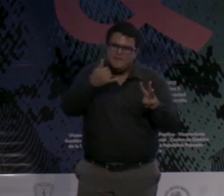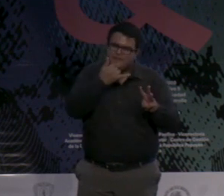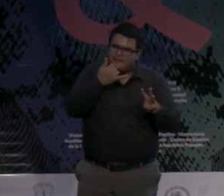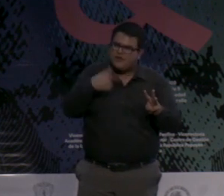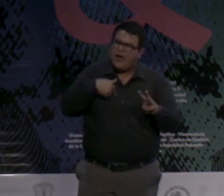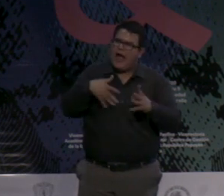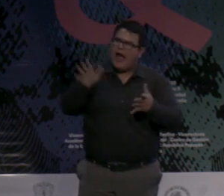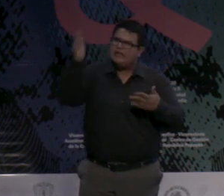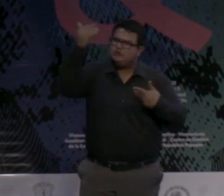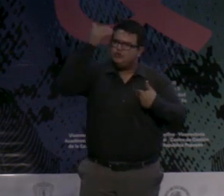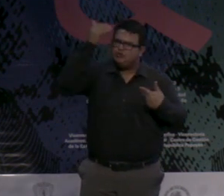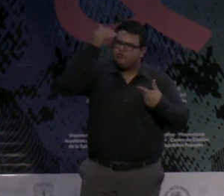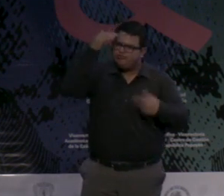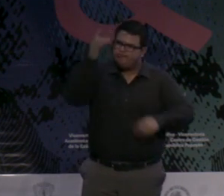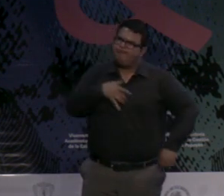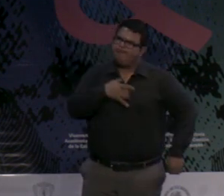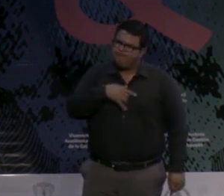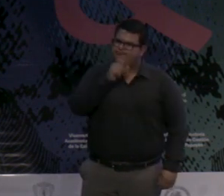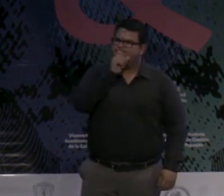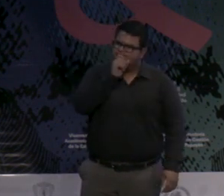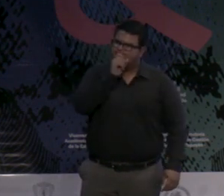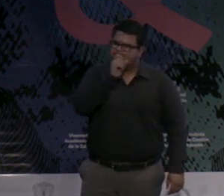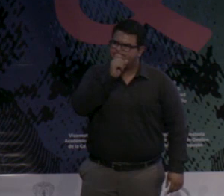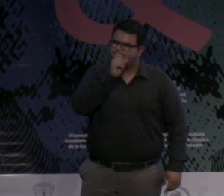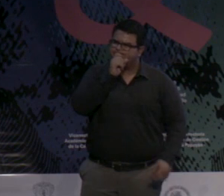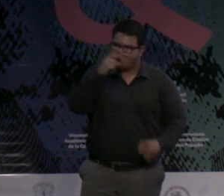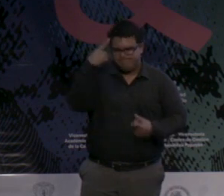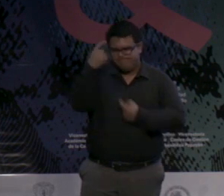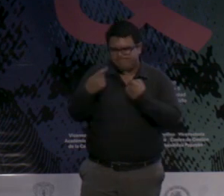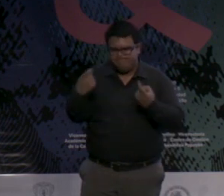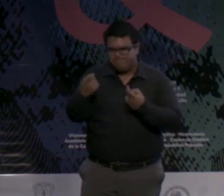temprana conciencia de varias cosas. Una de ellas,